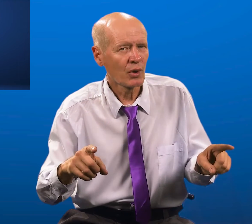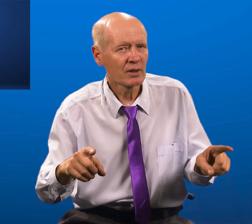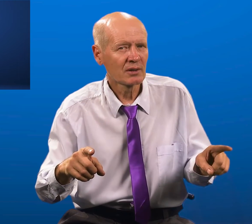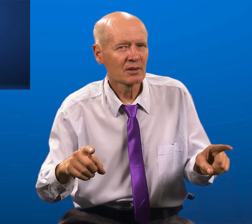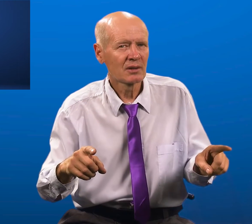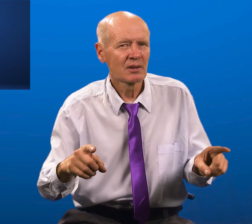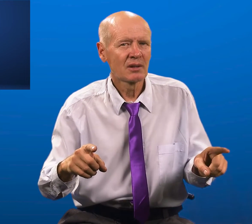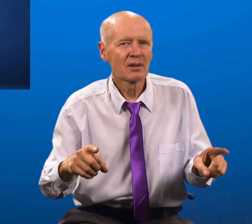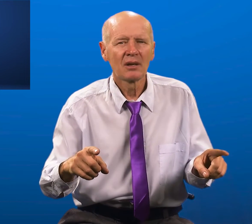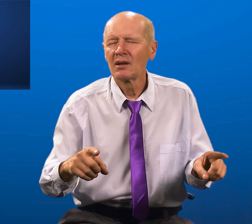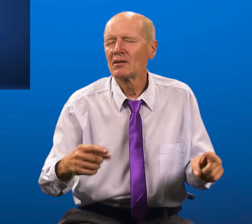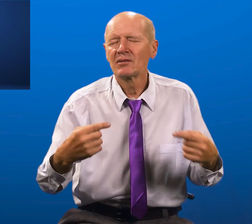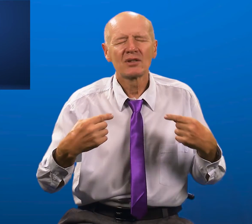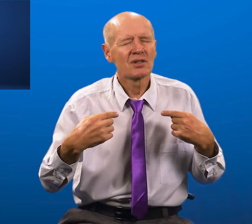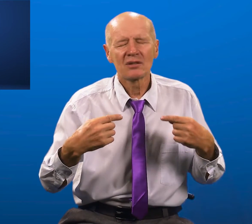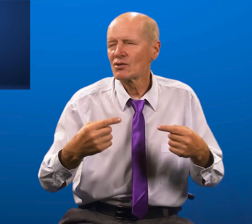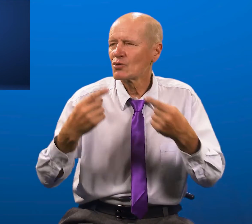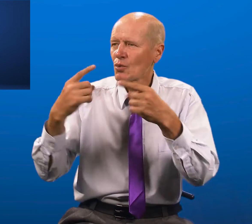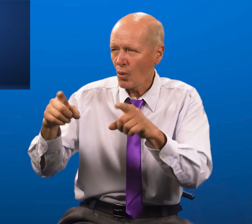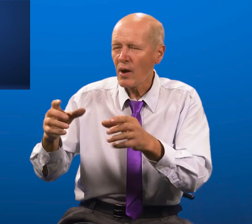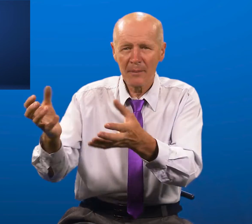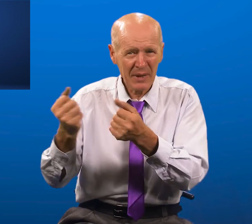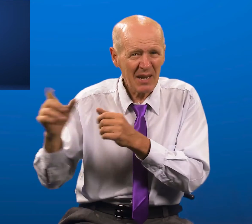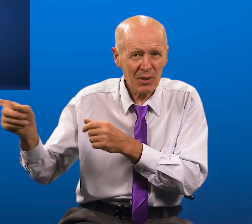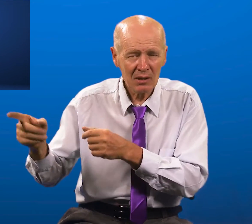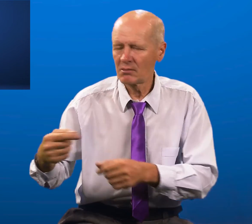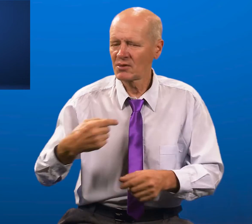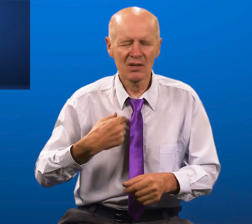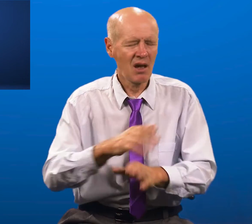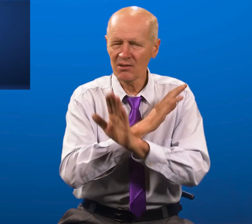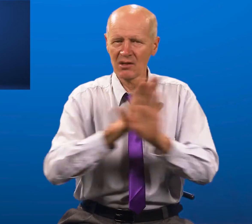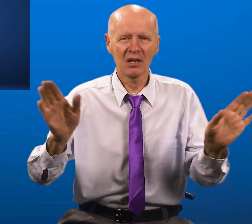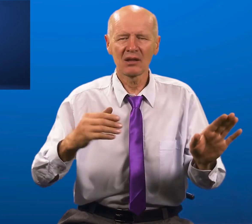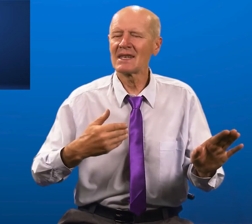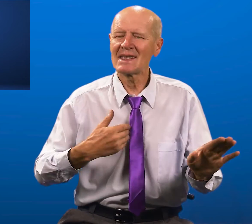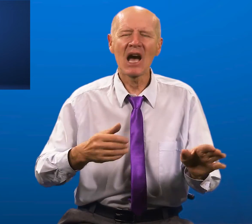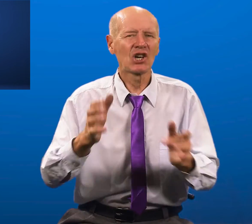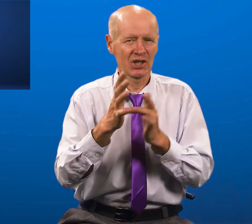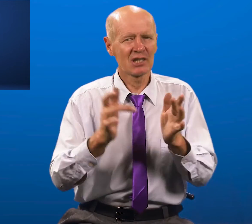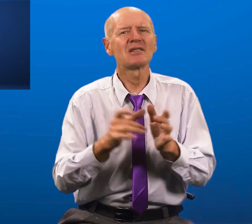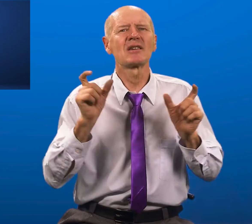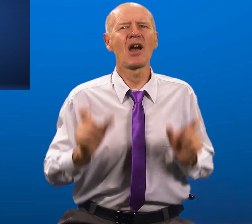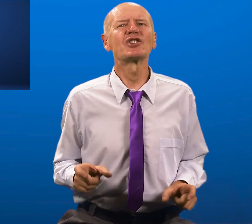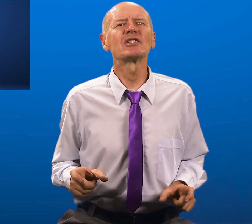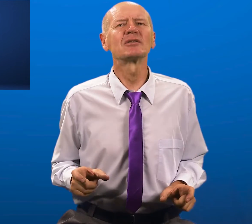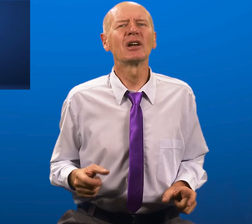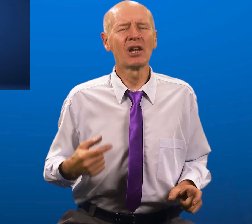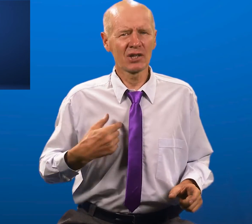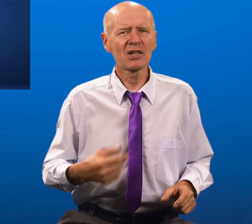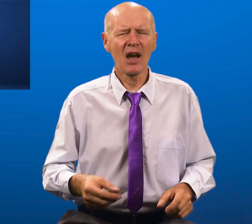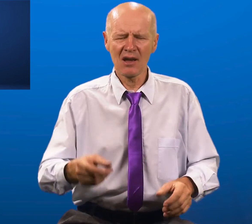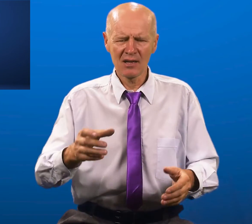это искушение, но только не я, потому что я христианин, и я заключил завет с Господом. И